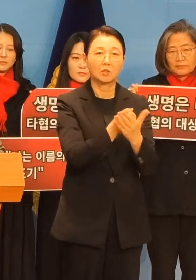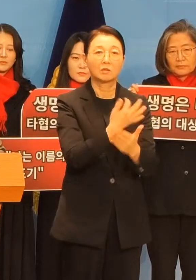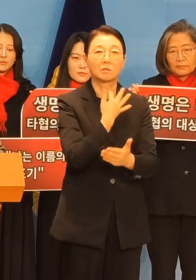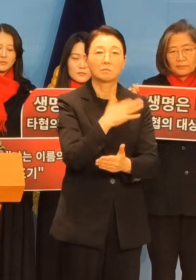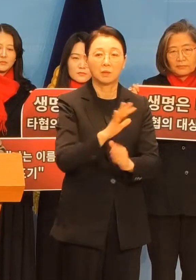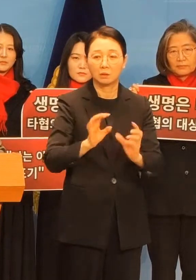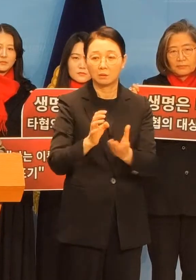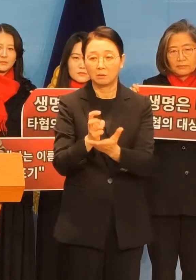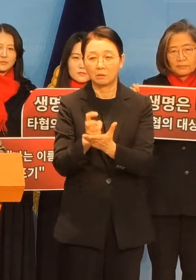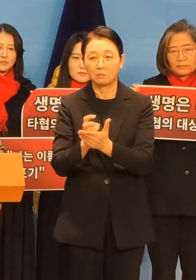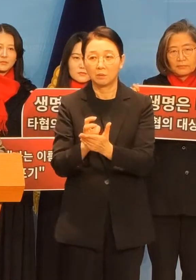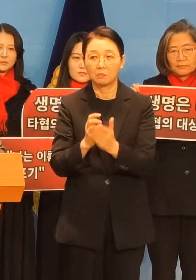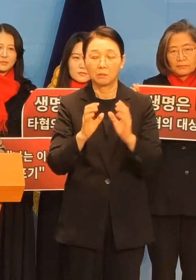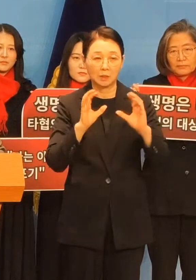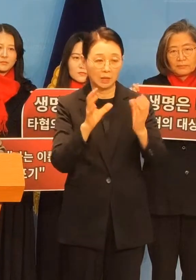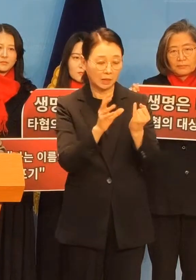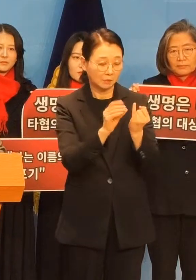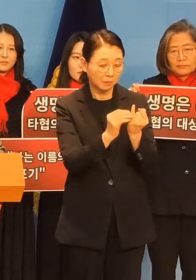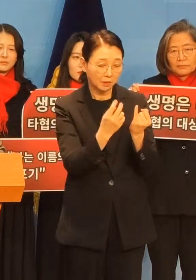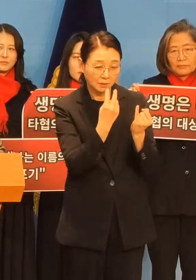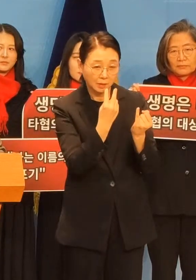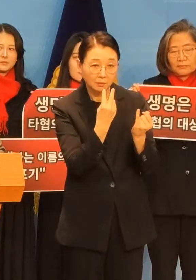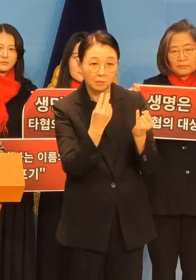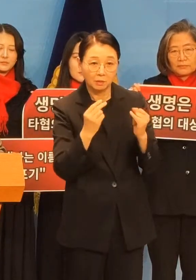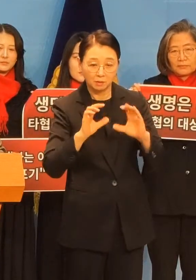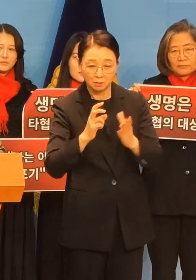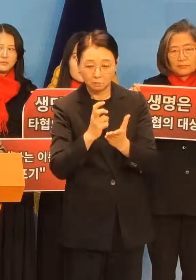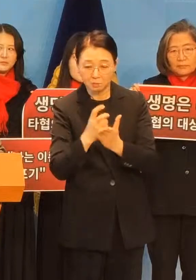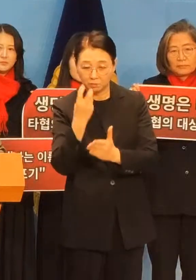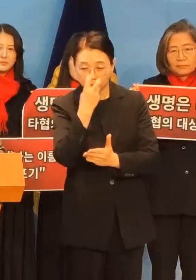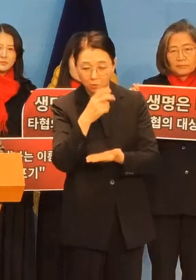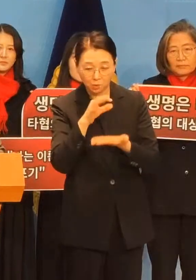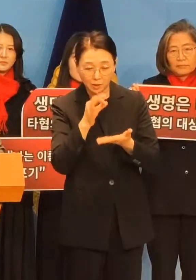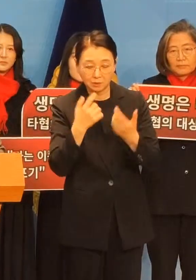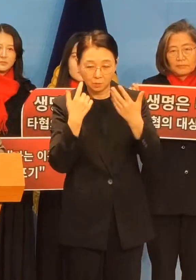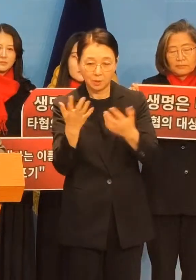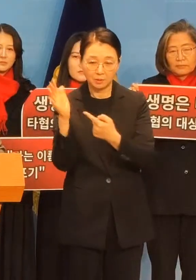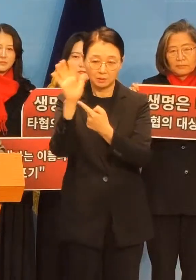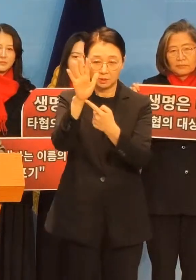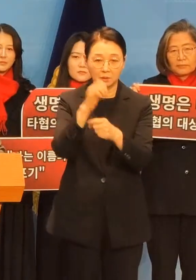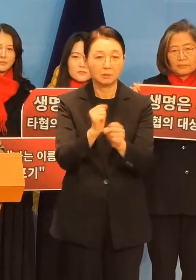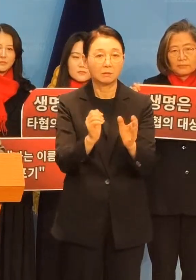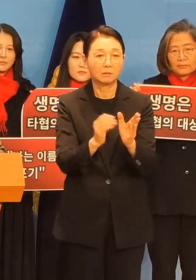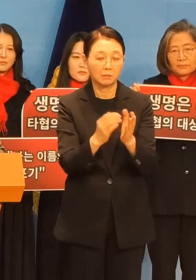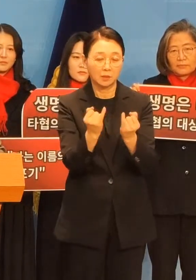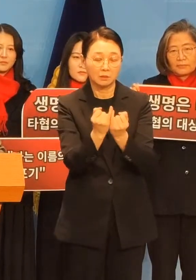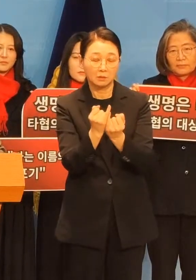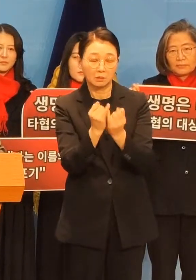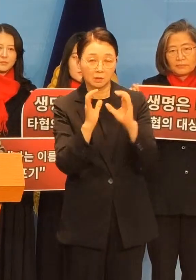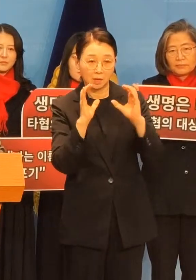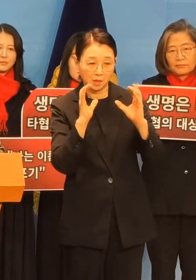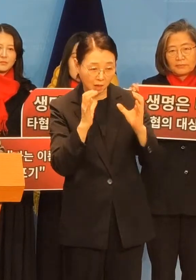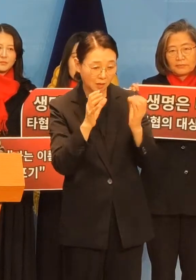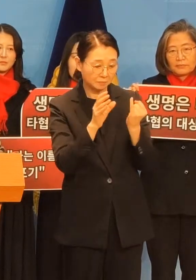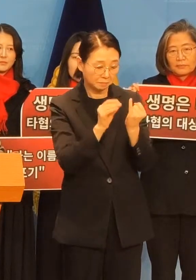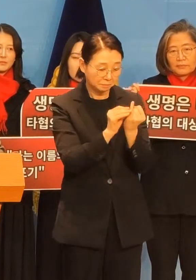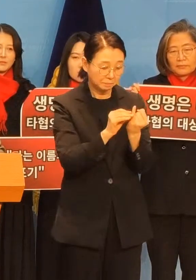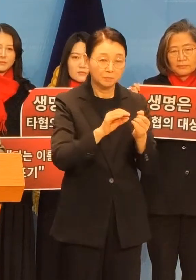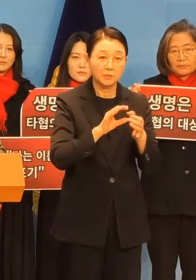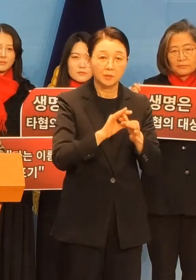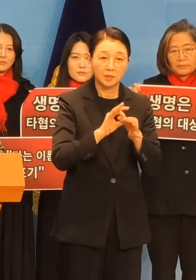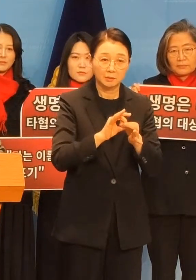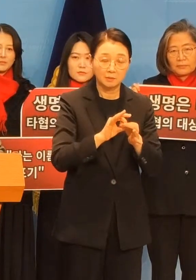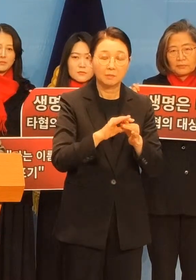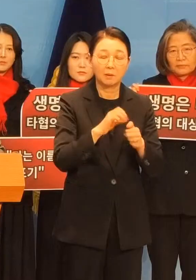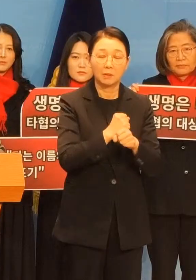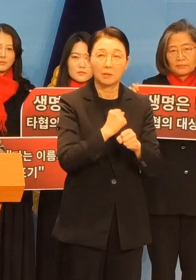헌재는 태아의 생명이 헌법상 보호 가치임을 명확히 하며 여성과 태아의 권리를 조화시키는